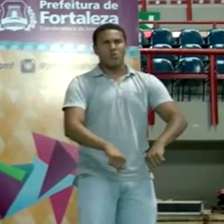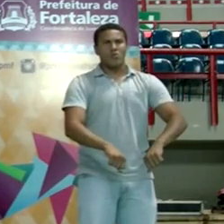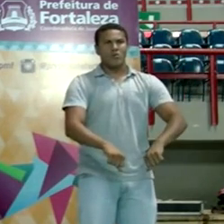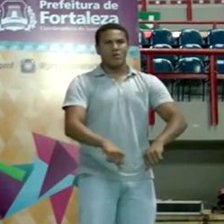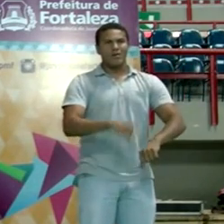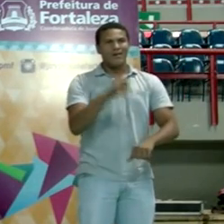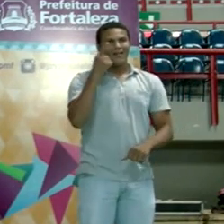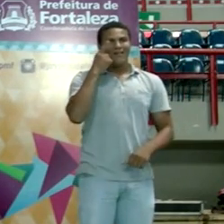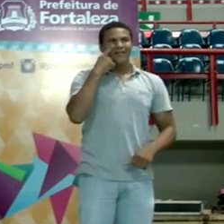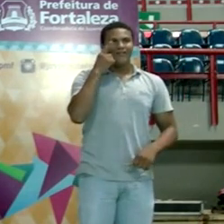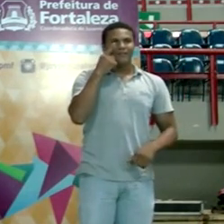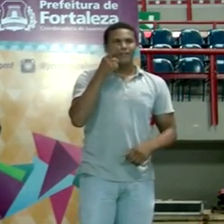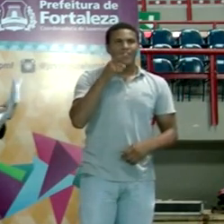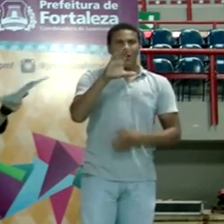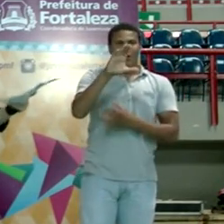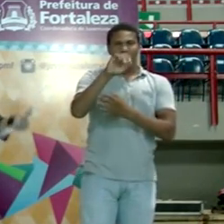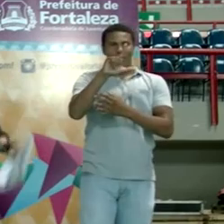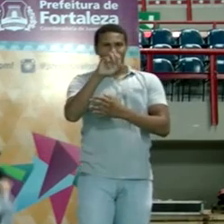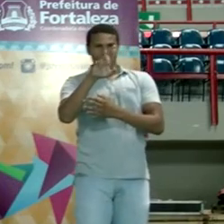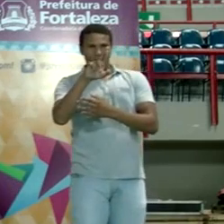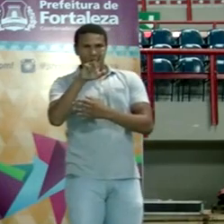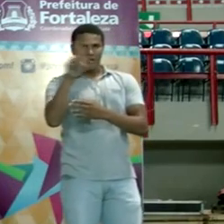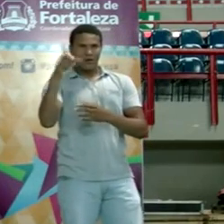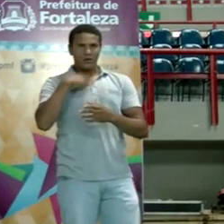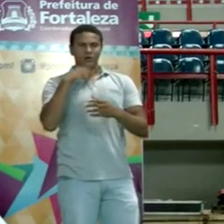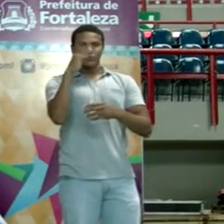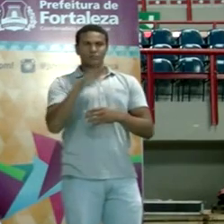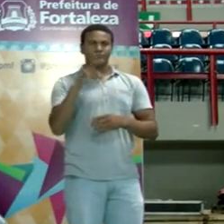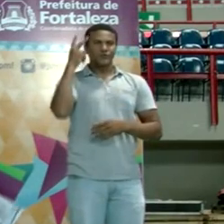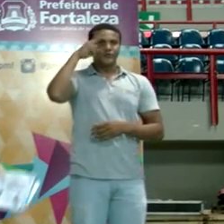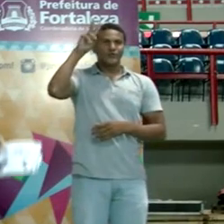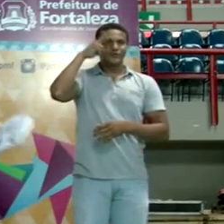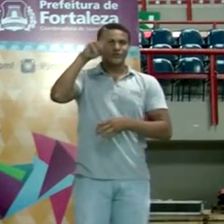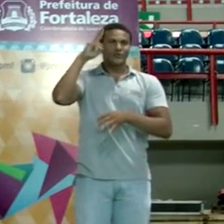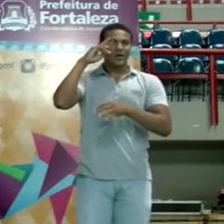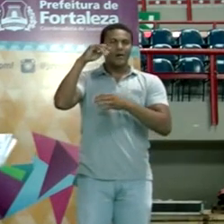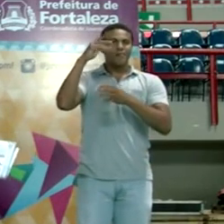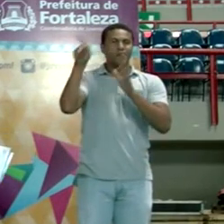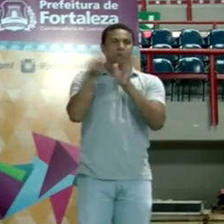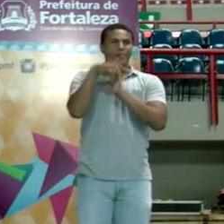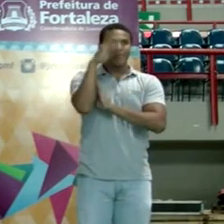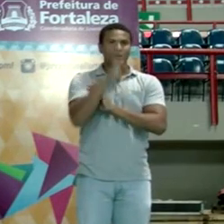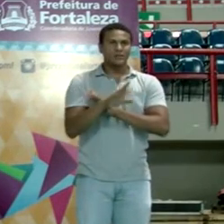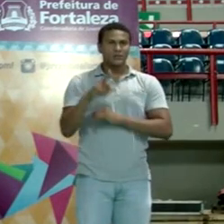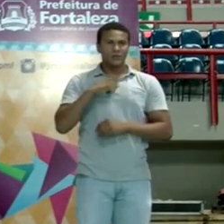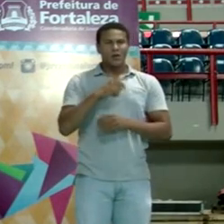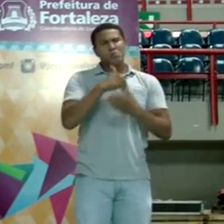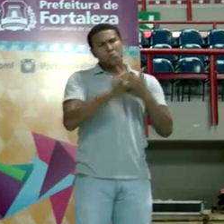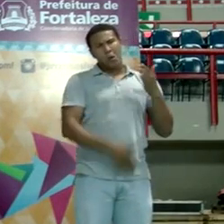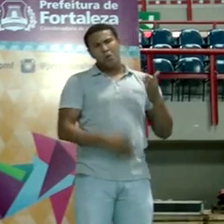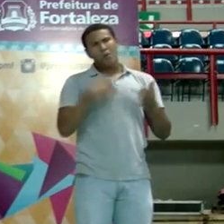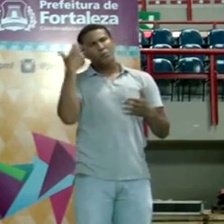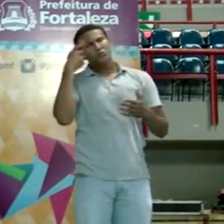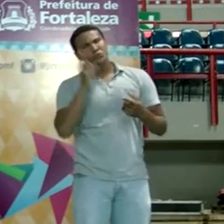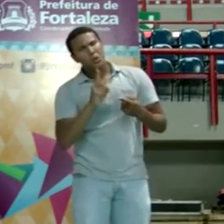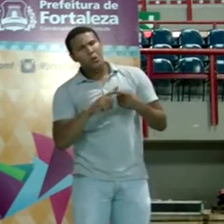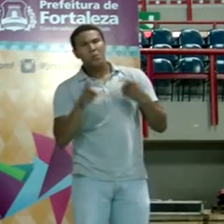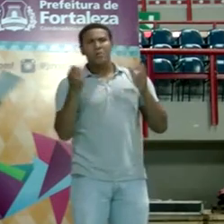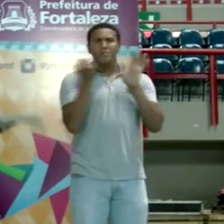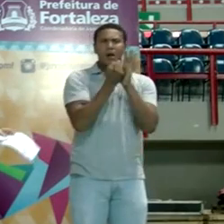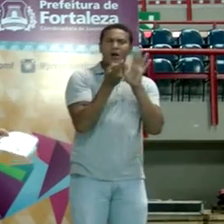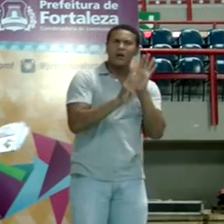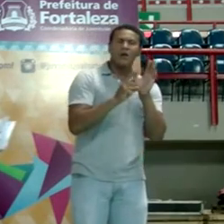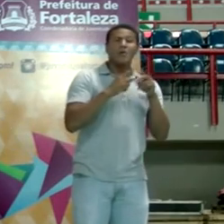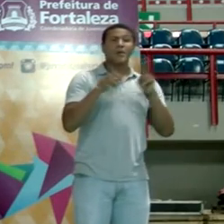Brasil. Estou dando aqui vários exemplos que podem cair na nossa prova. Porque a nossa prova pode não cair uma música, pode não cair uma marca,